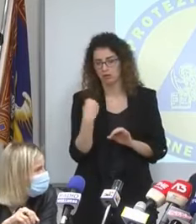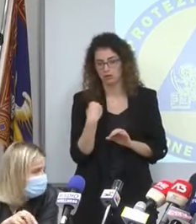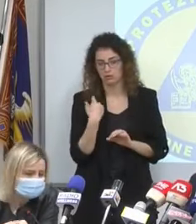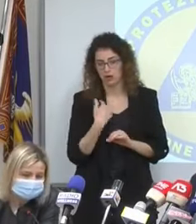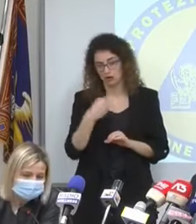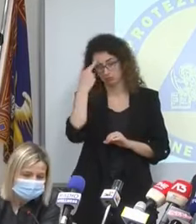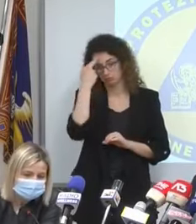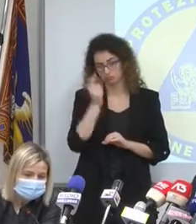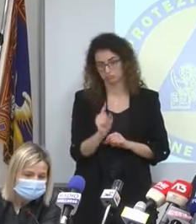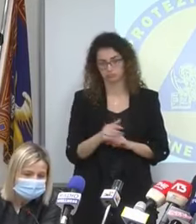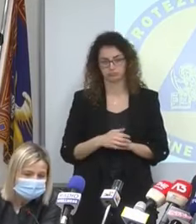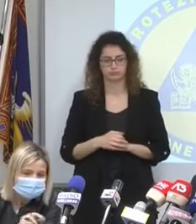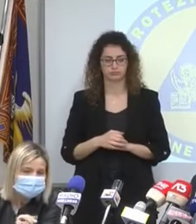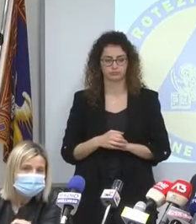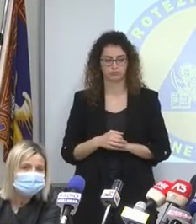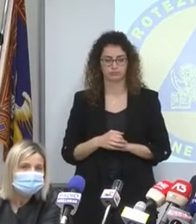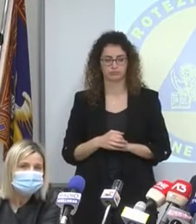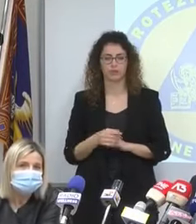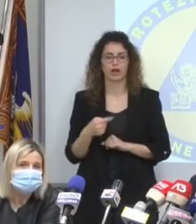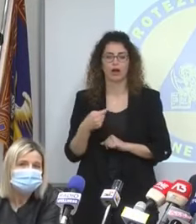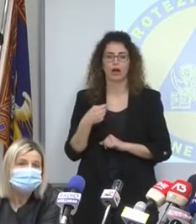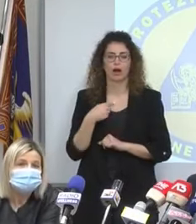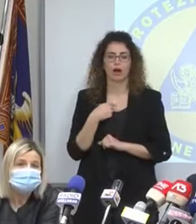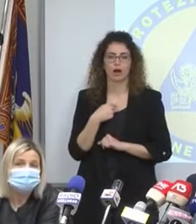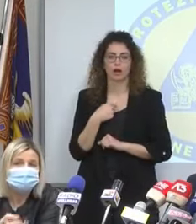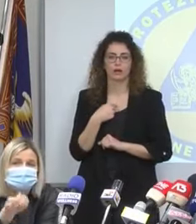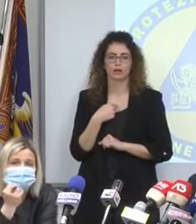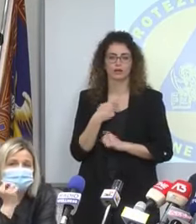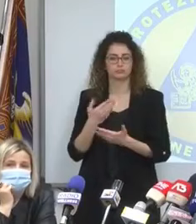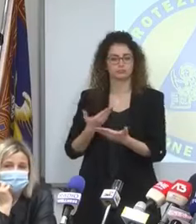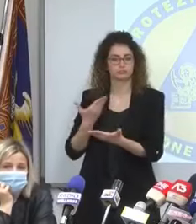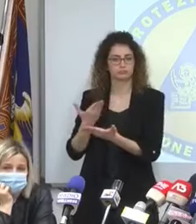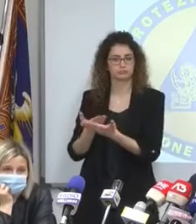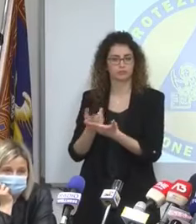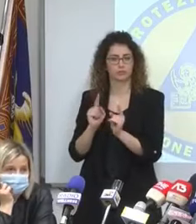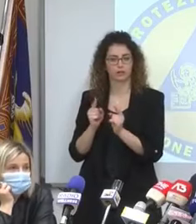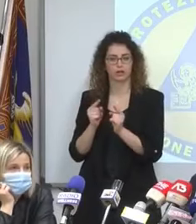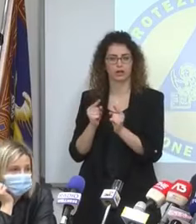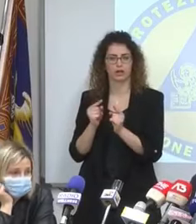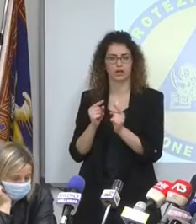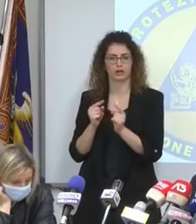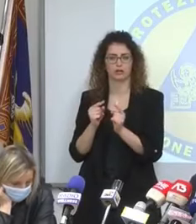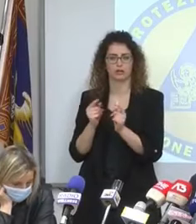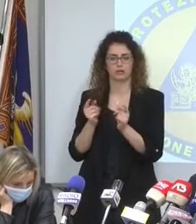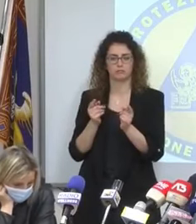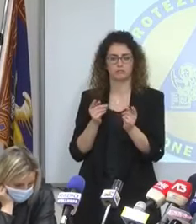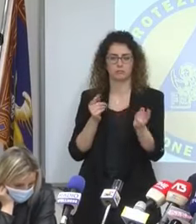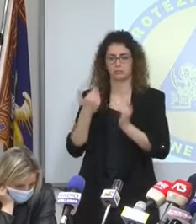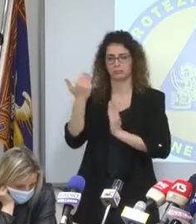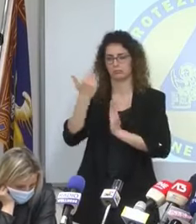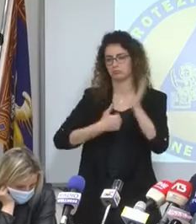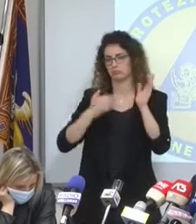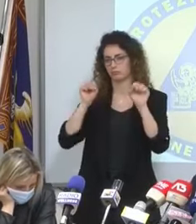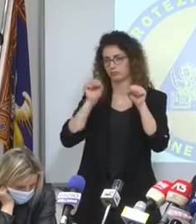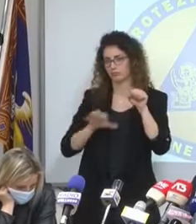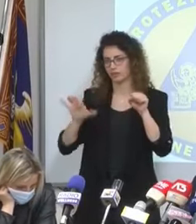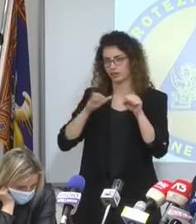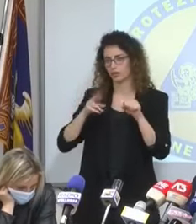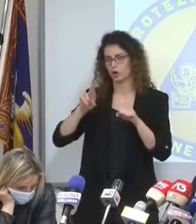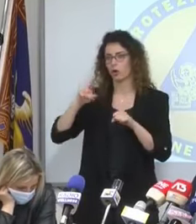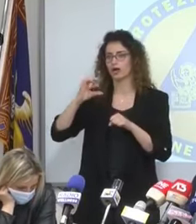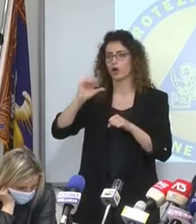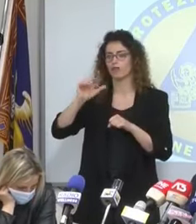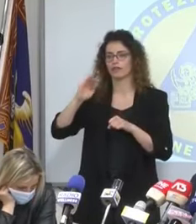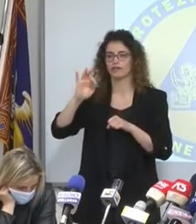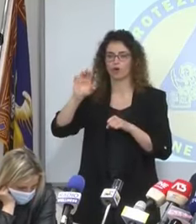neanche, ma non l'ho fatto. No, io ho portato la posizione del Veneto rispetto al Recovery Fund e al progetto che si deve